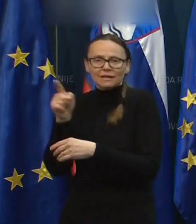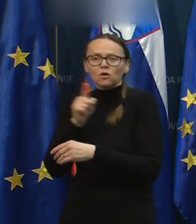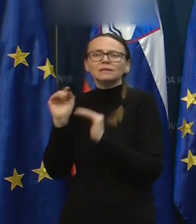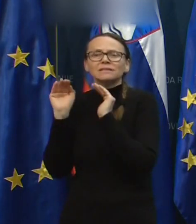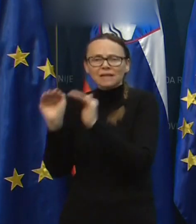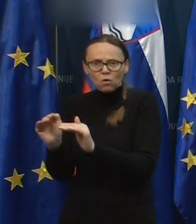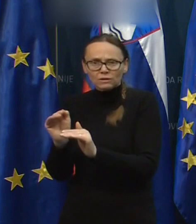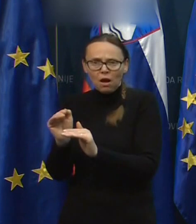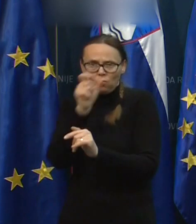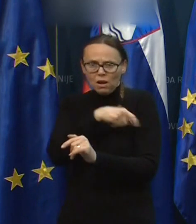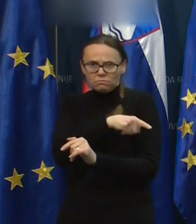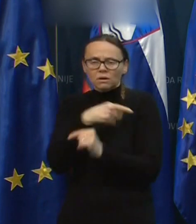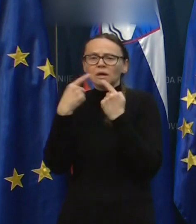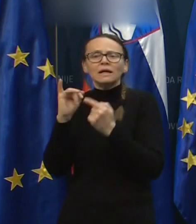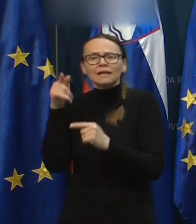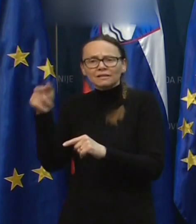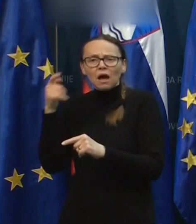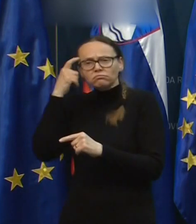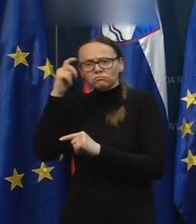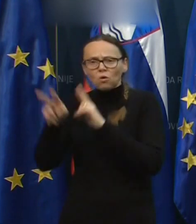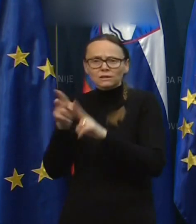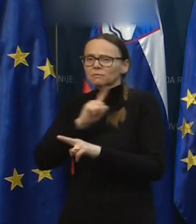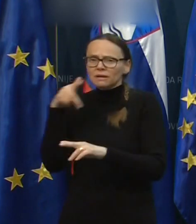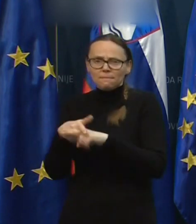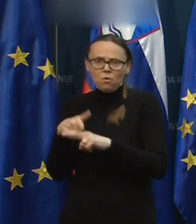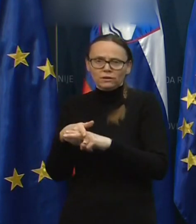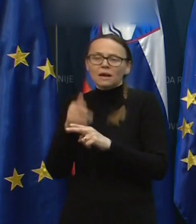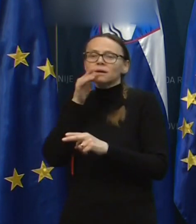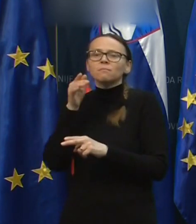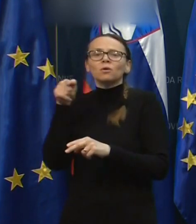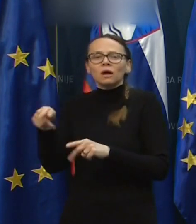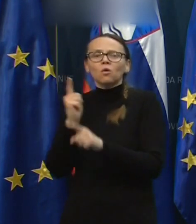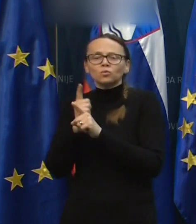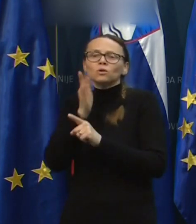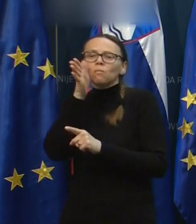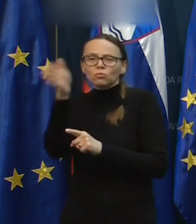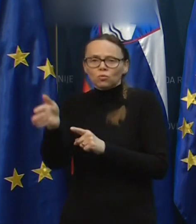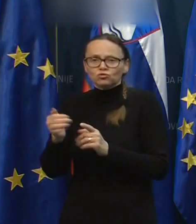zagotavljam, da je ta oskrba nemotena ter da bo tako tudi v bodoče.